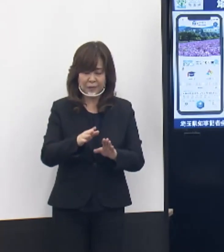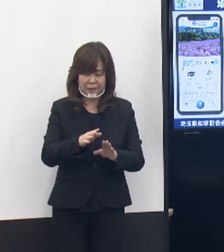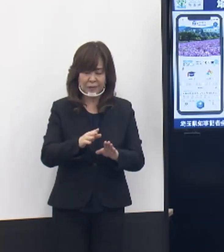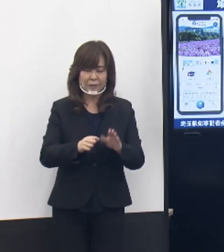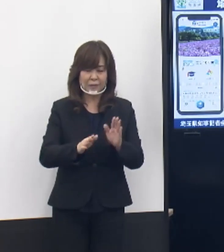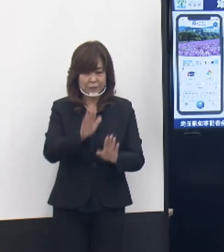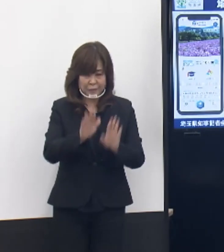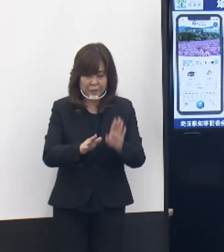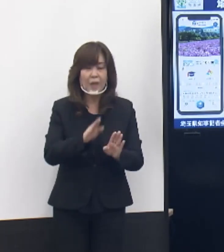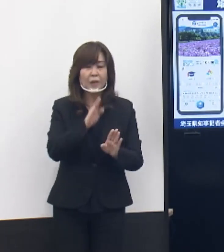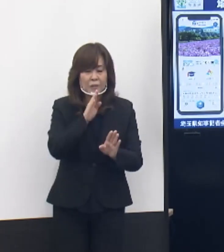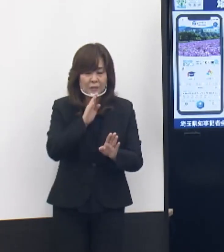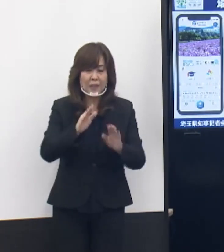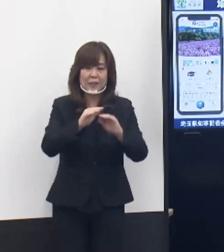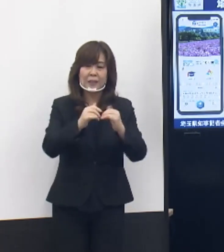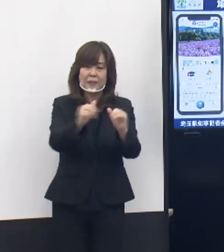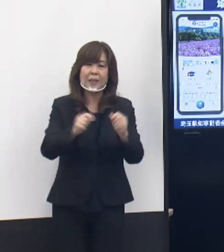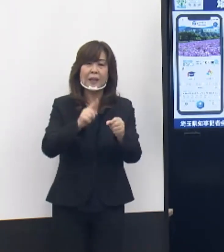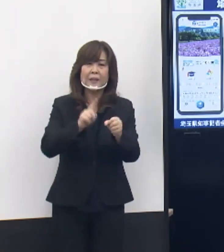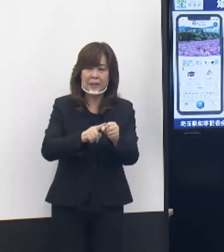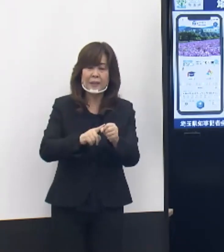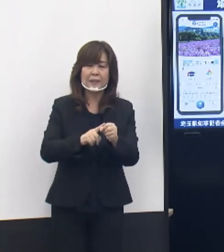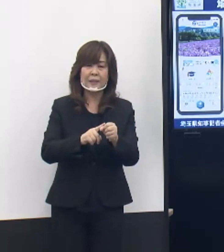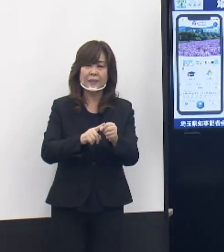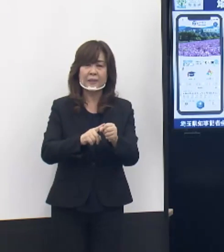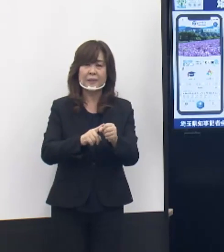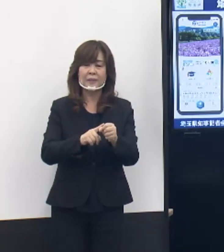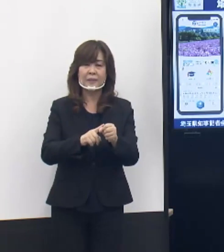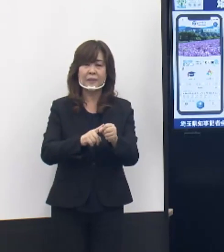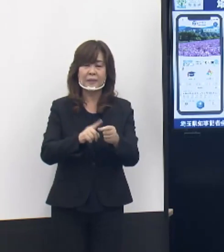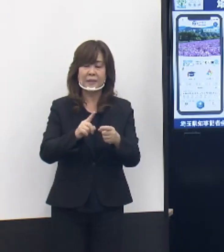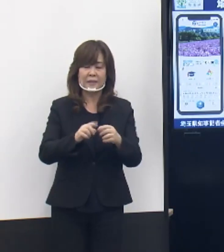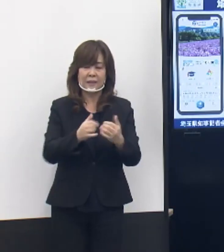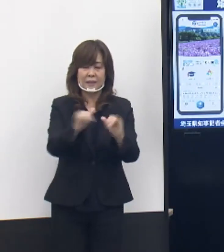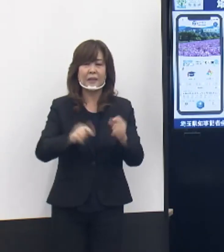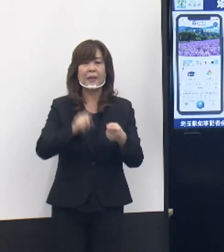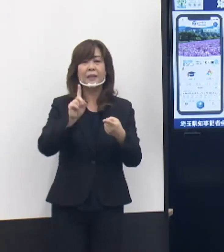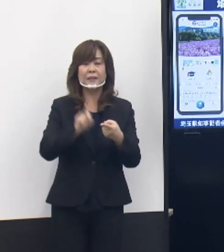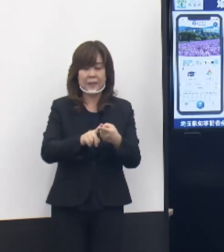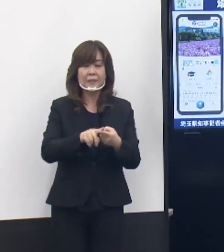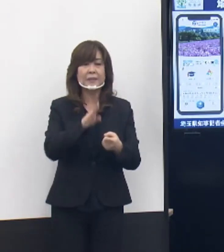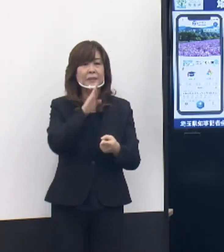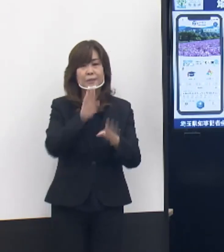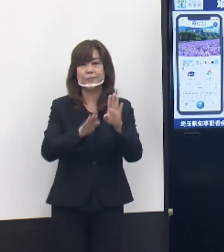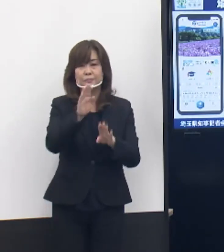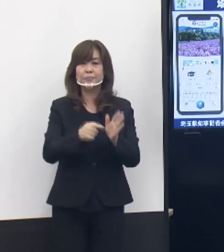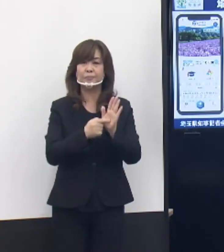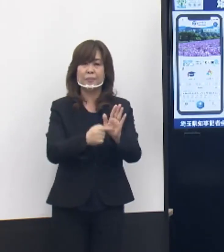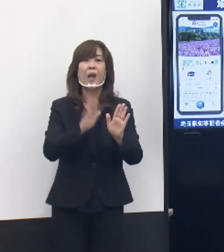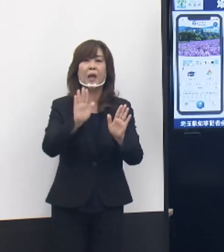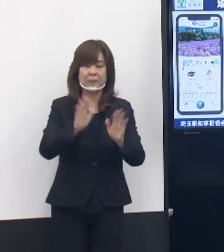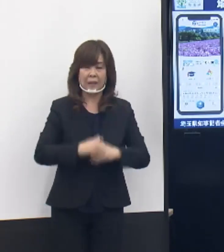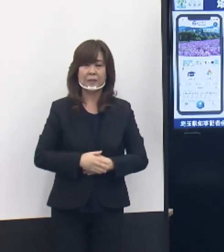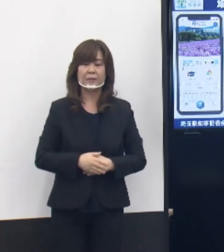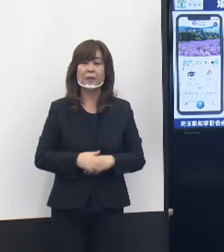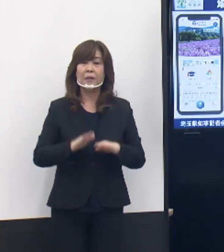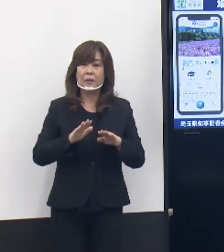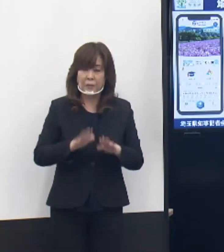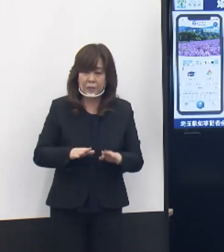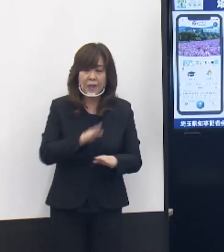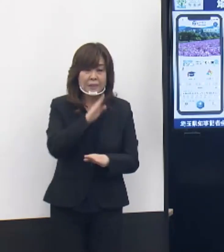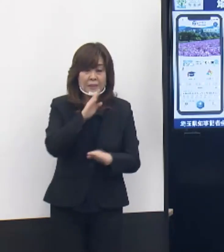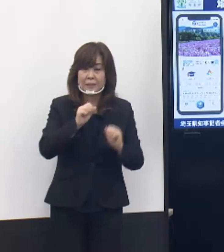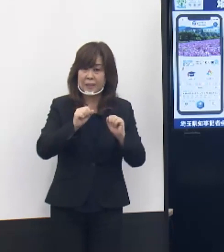ということに比較してなっているというふうに考えています。 で今回の技術実証の実施にあたっ